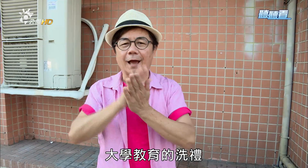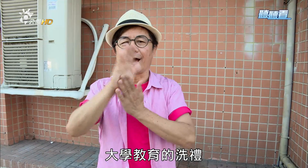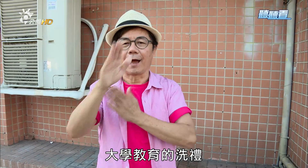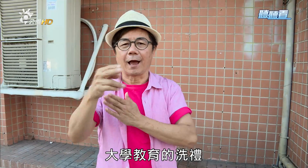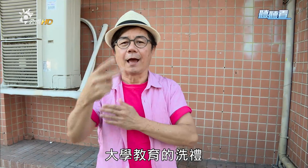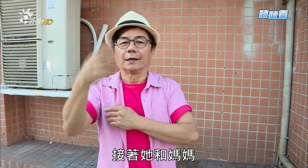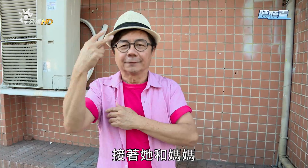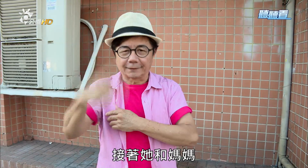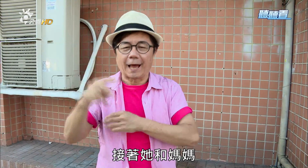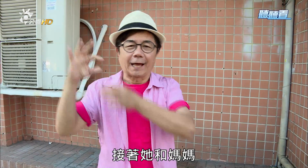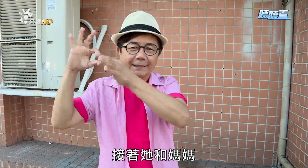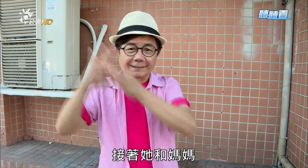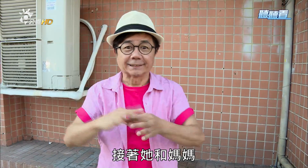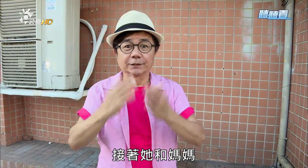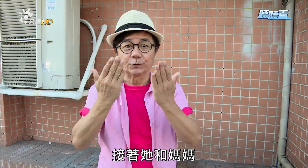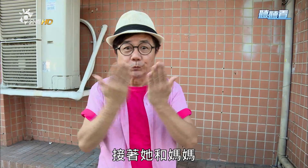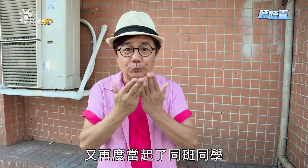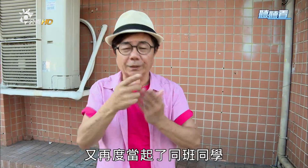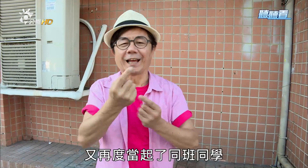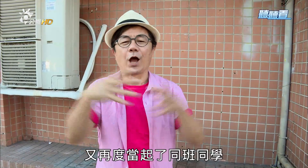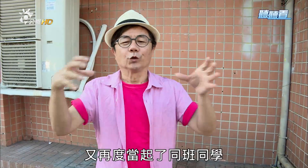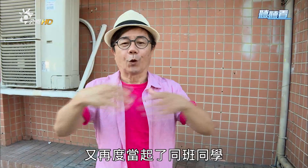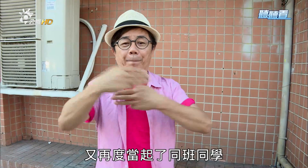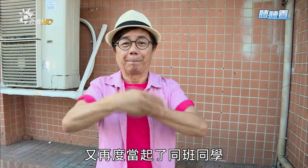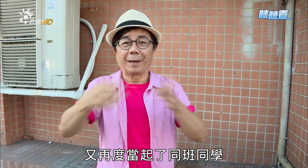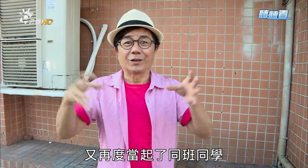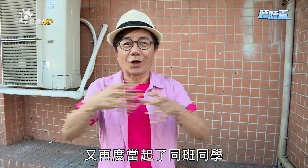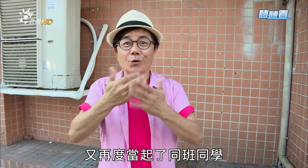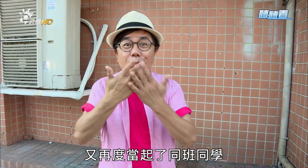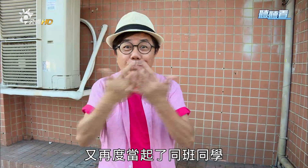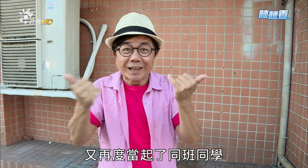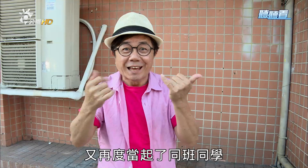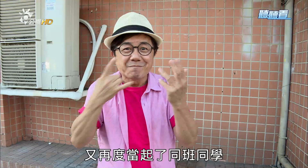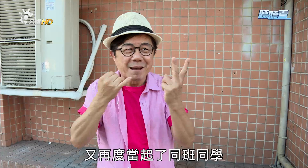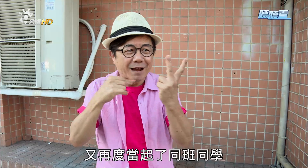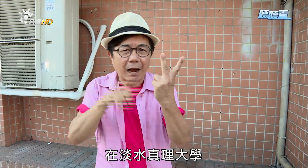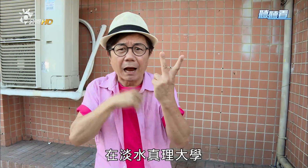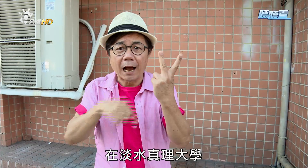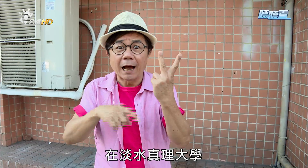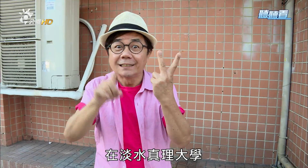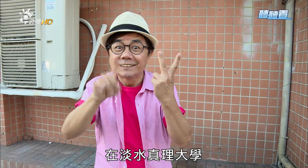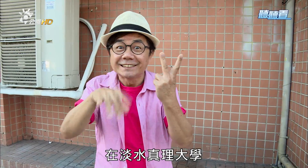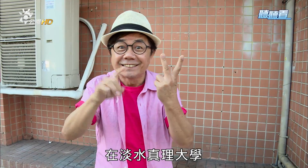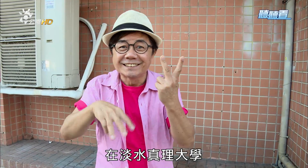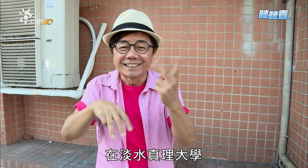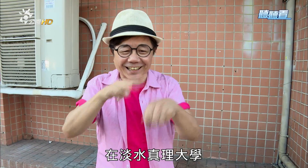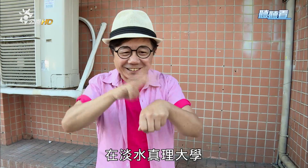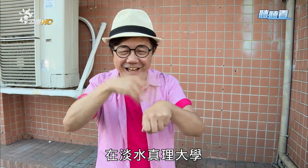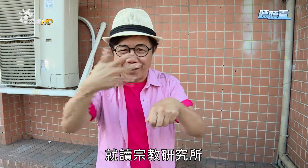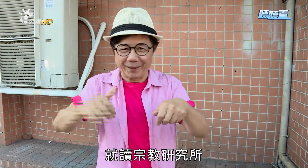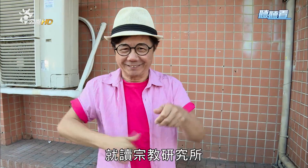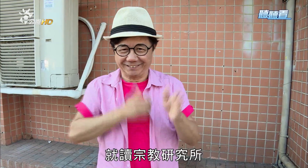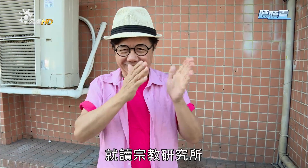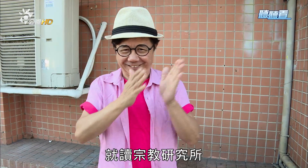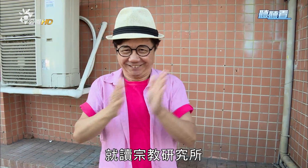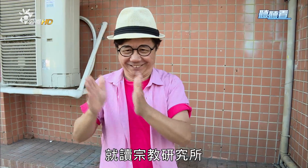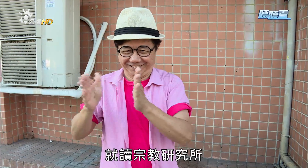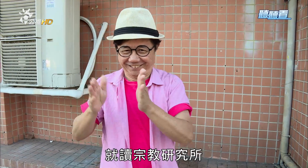呢，接着他和妈妈又再度当起了同班同学。在淡水真理大学就读宗教研究